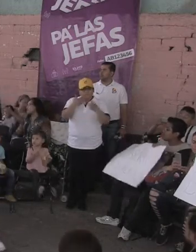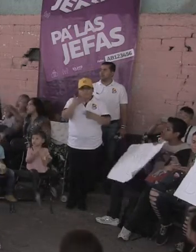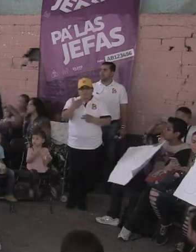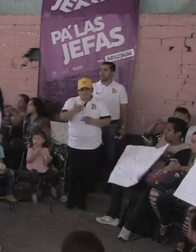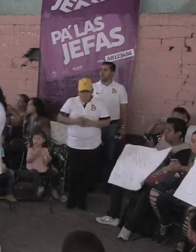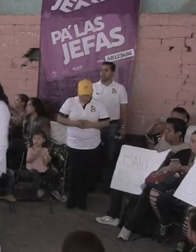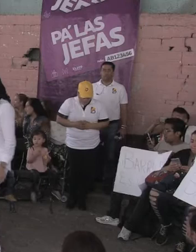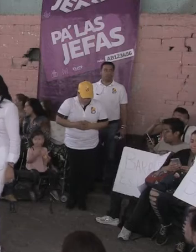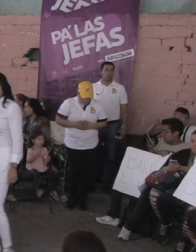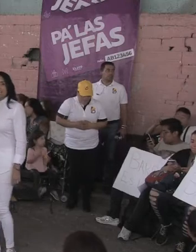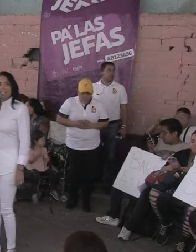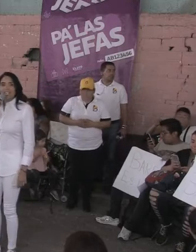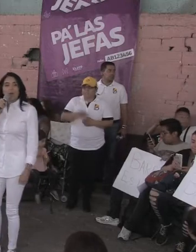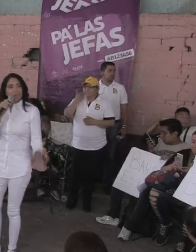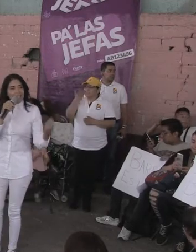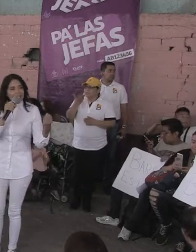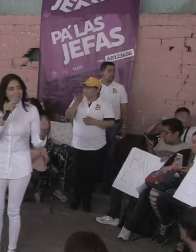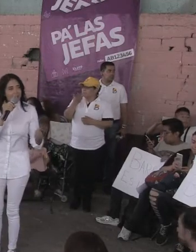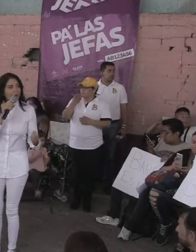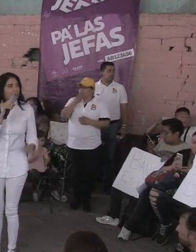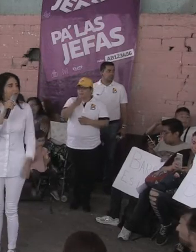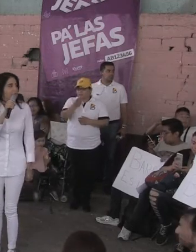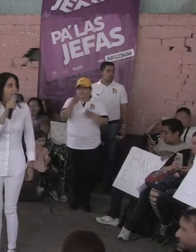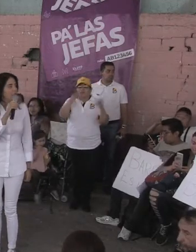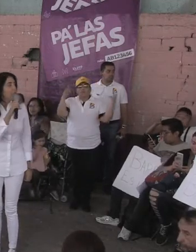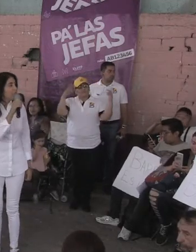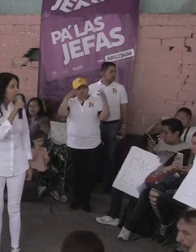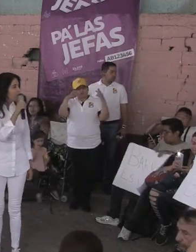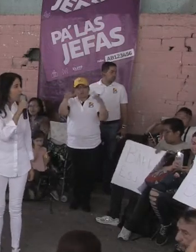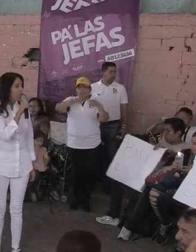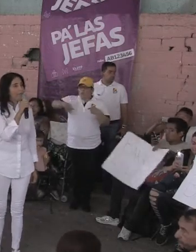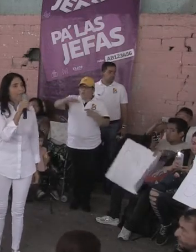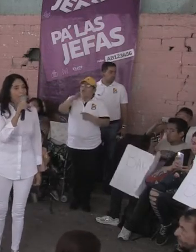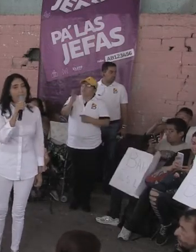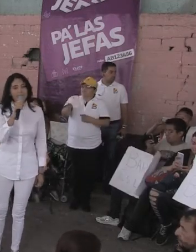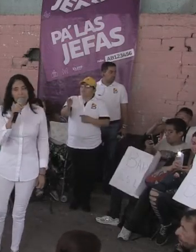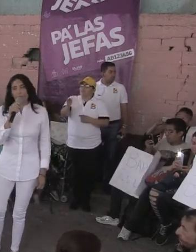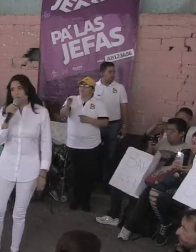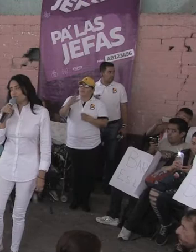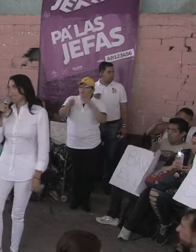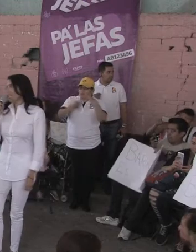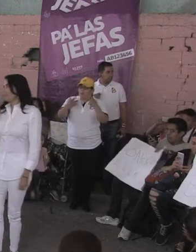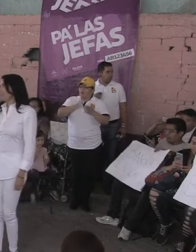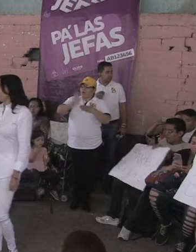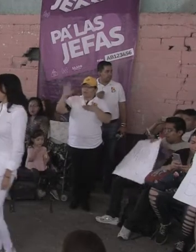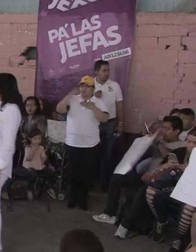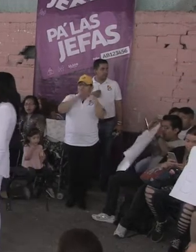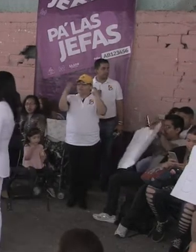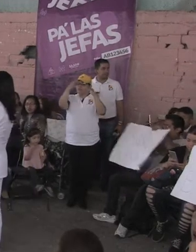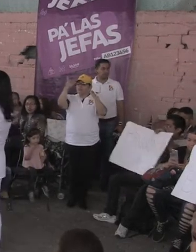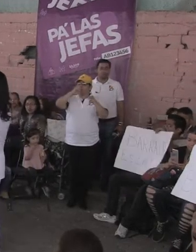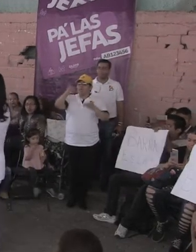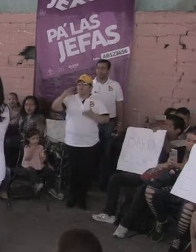bien. Quiero decirles que ahora que las veo, yo confirmo que lo que vamos a hacer cuando yo llegue a la jefatura